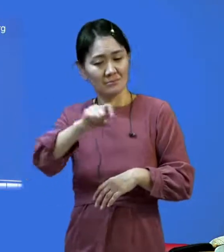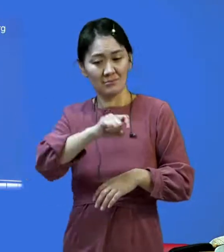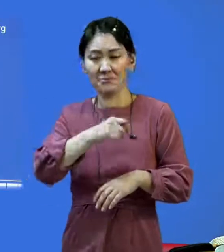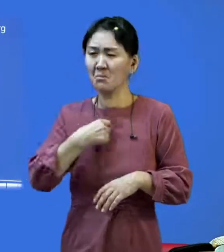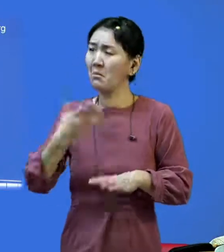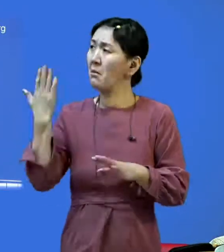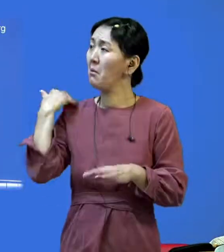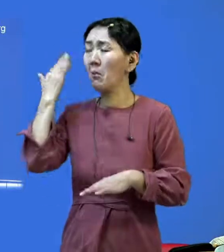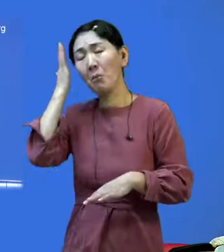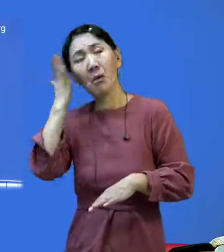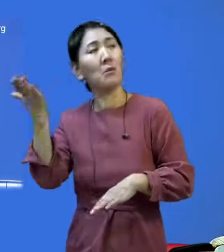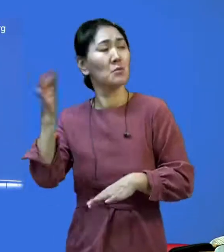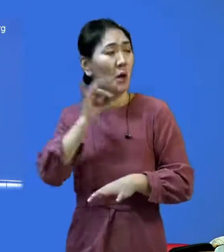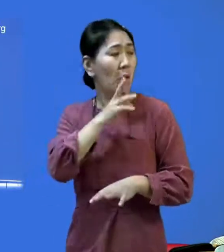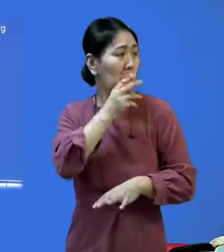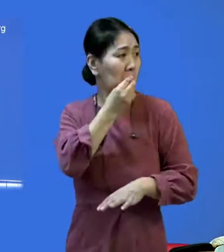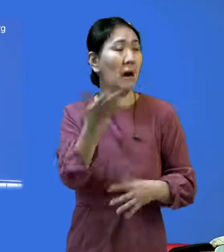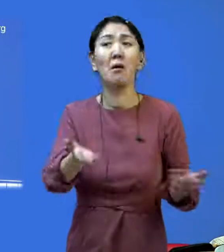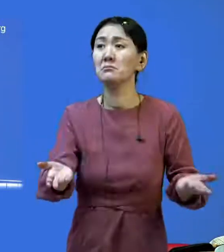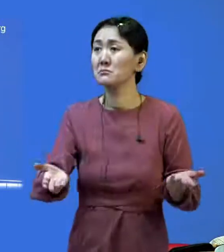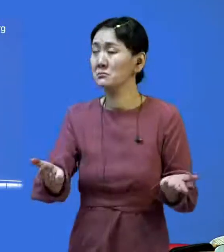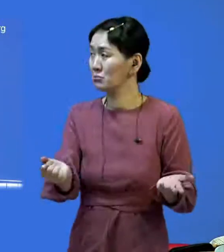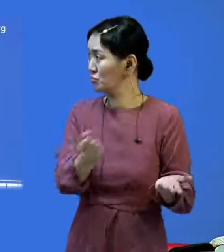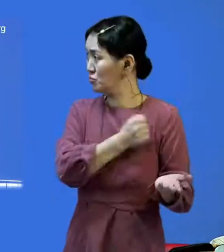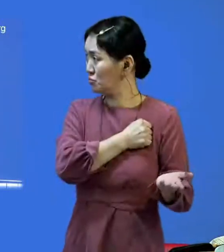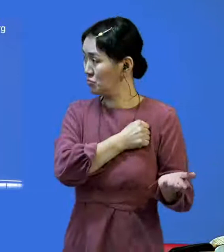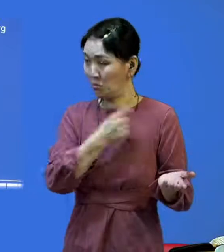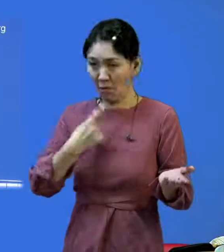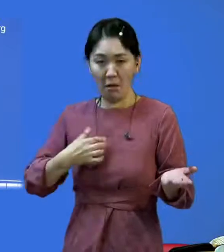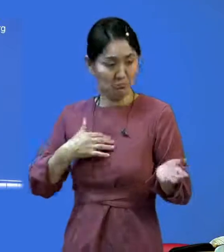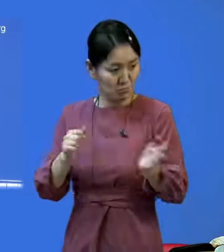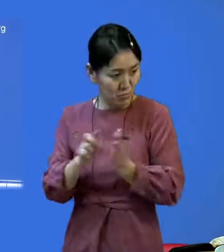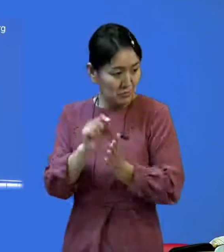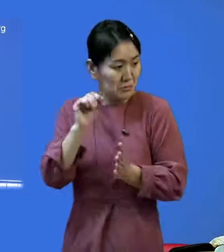унтаж явсан, юу идэж явсан, ер нь бодогддгүй.